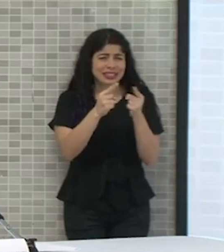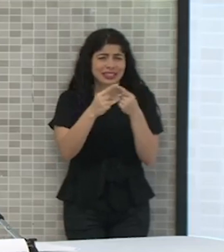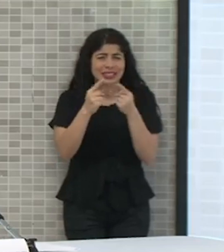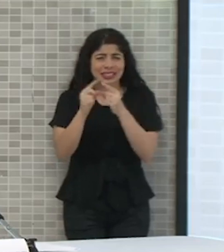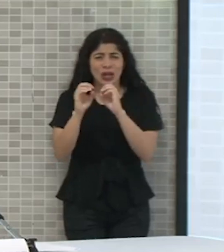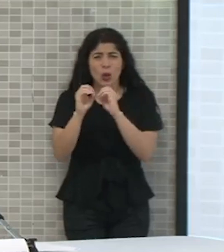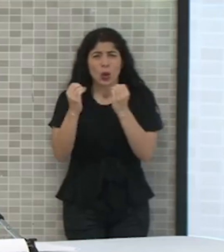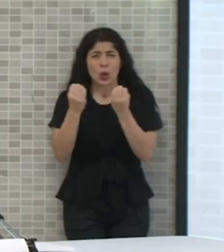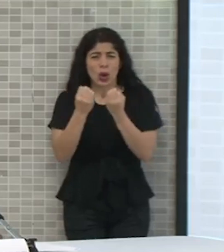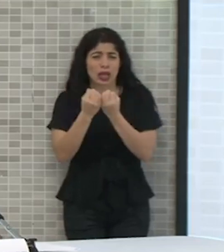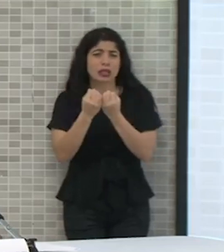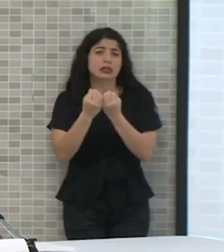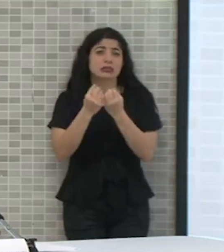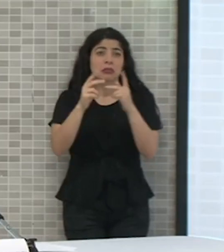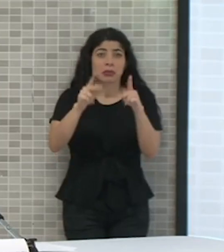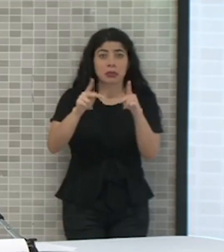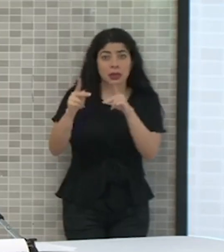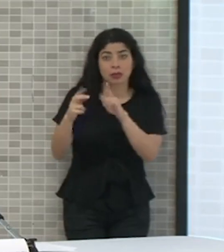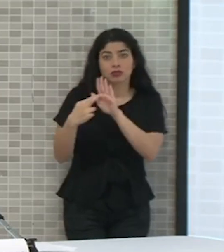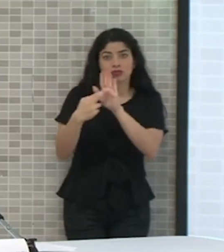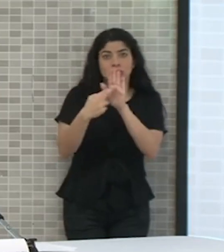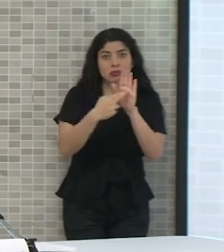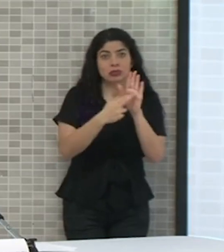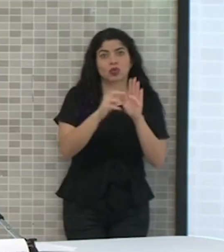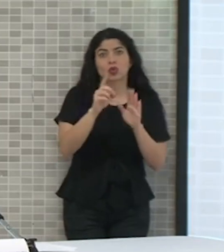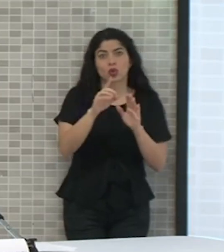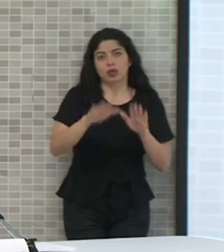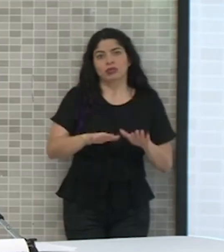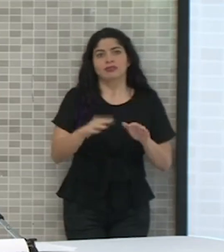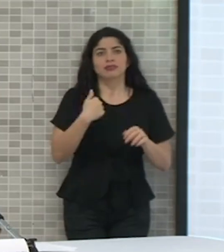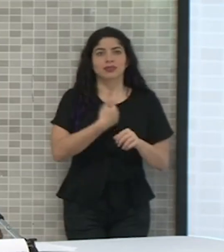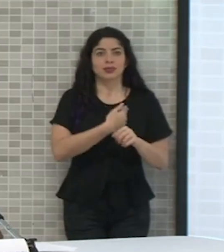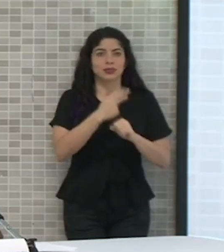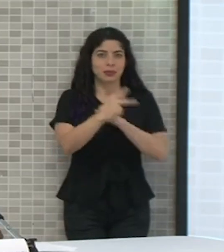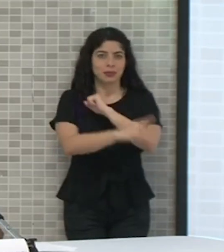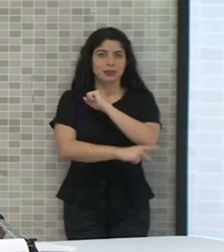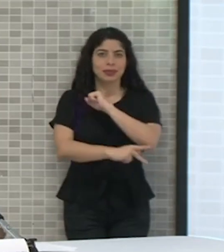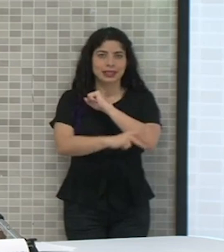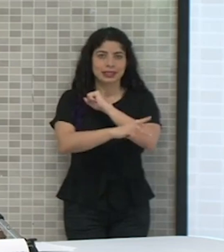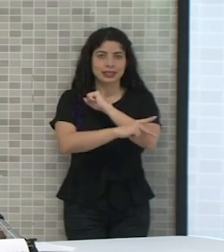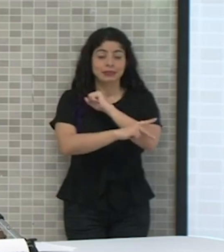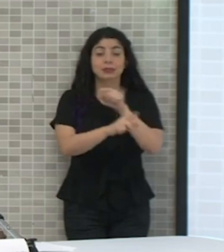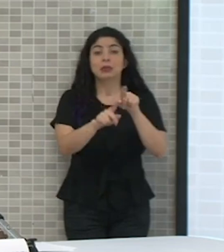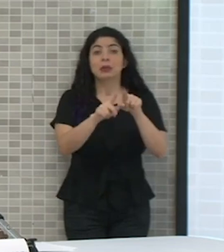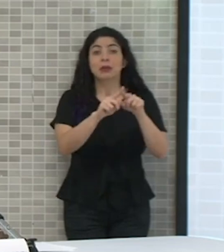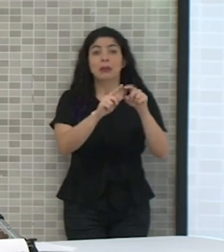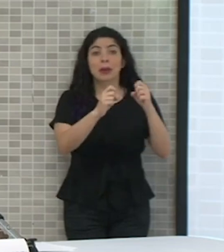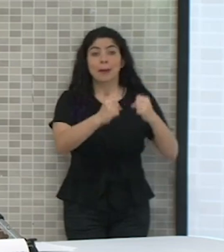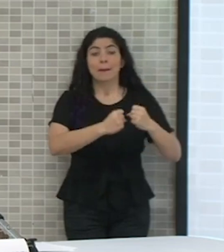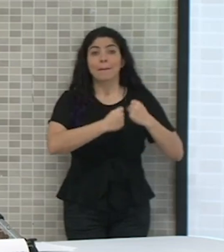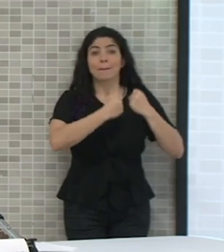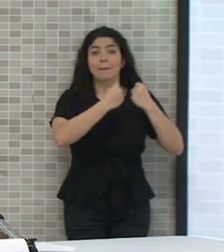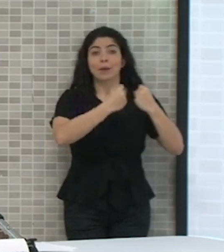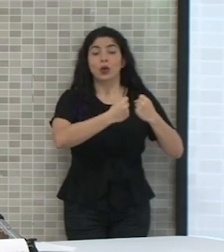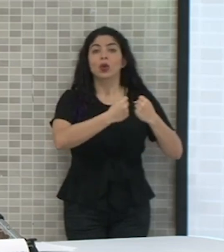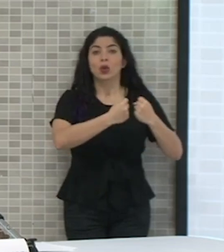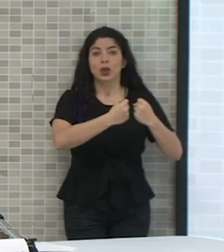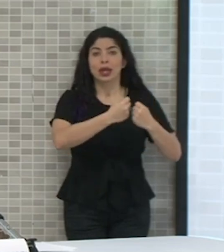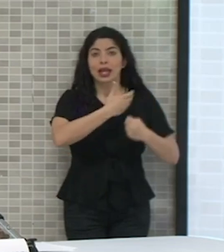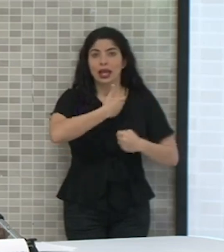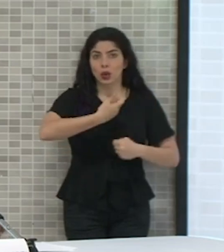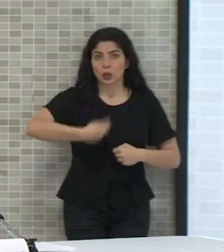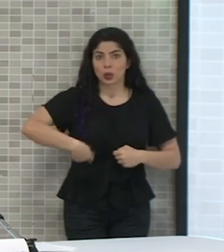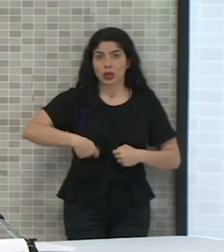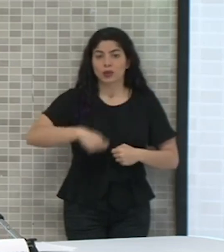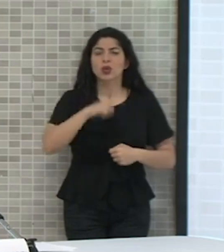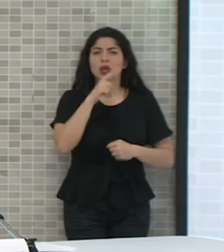diversas organizaciones civiles de nuestro país, así como el Poder Ejecutivo, representado